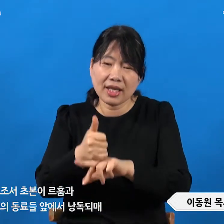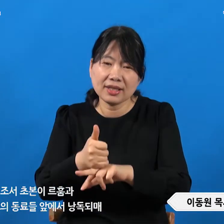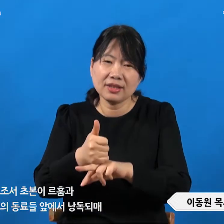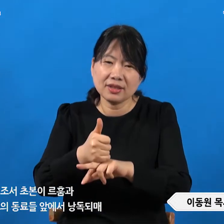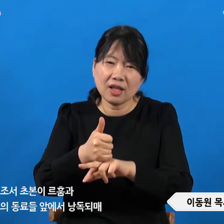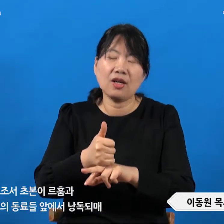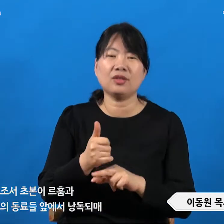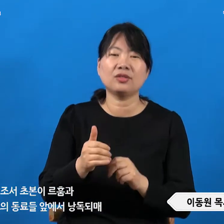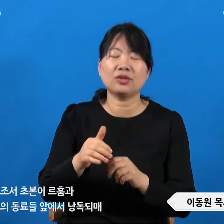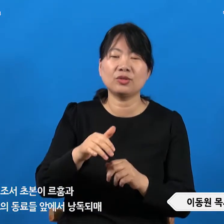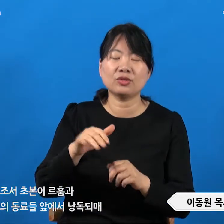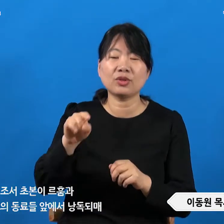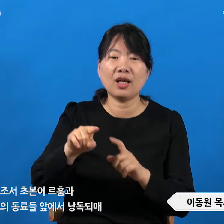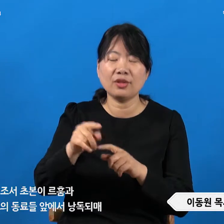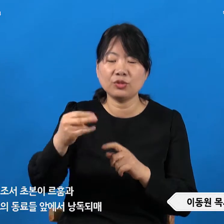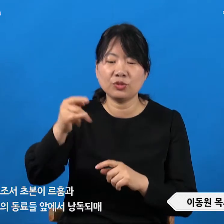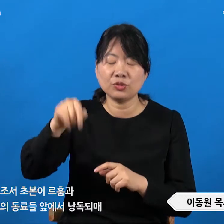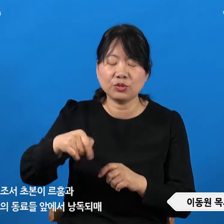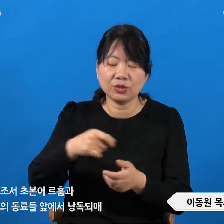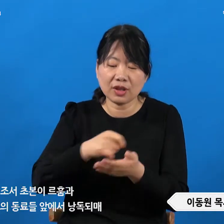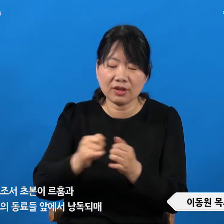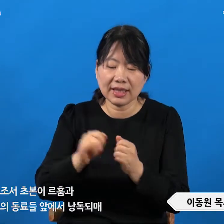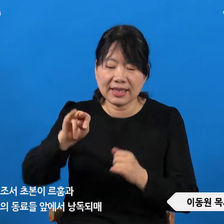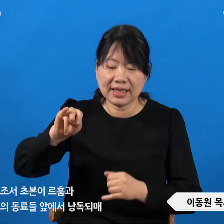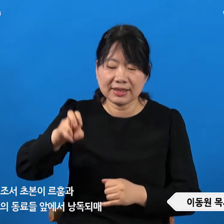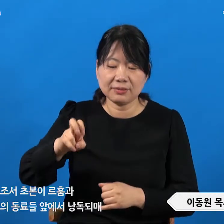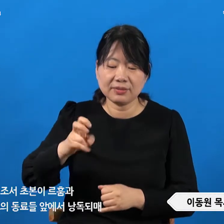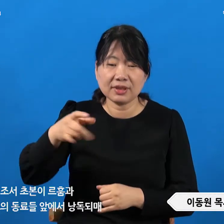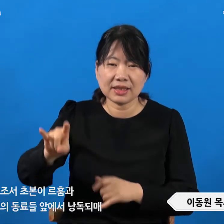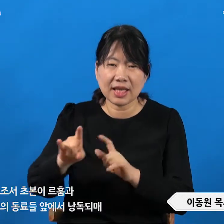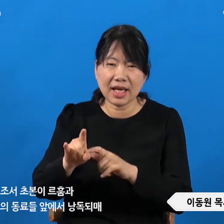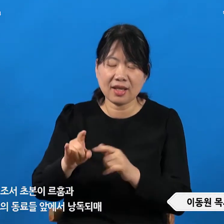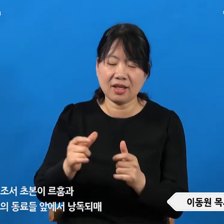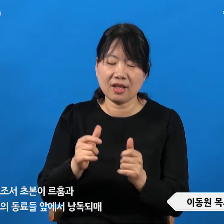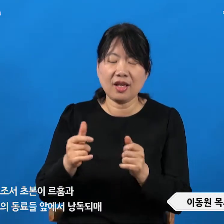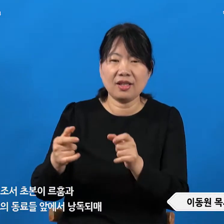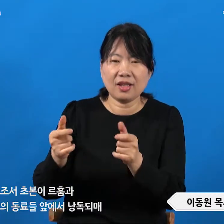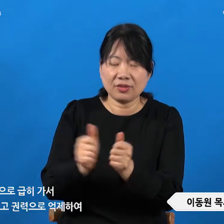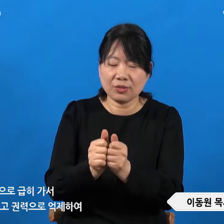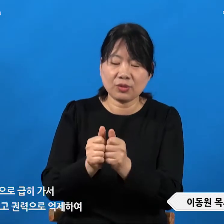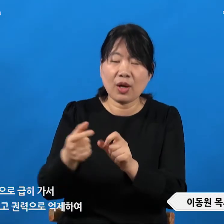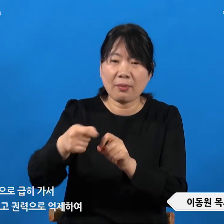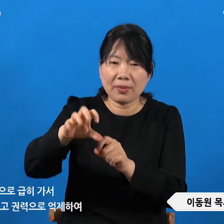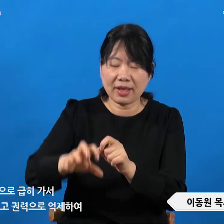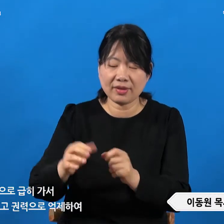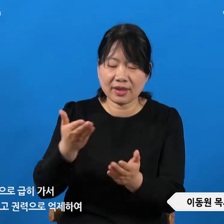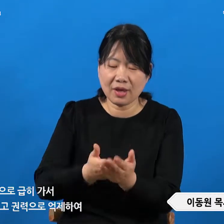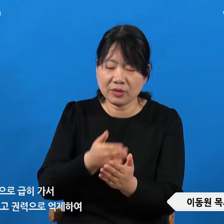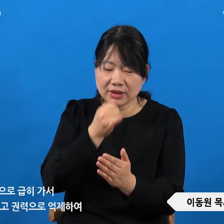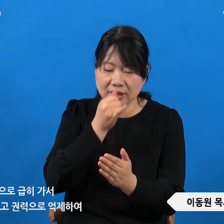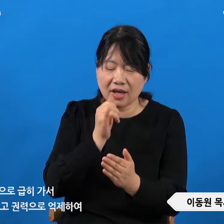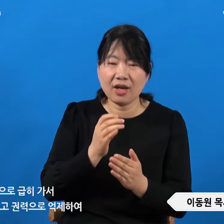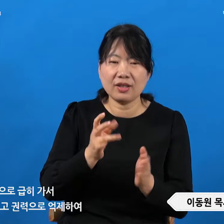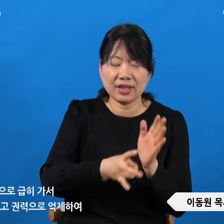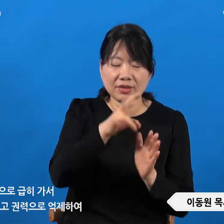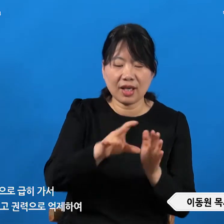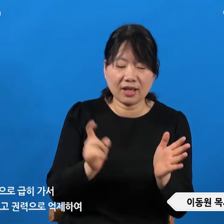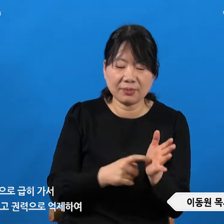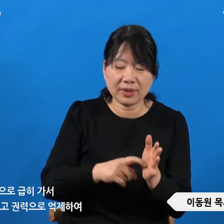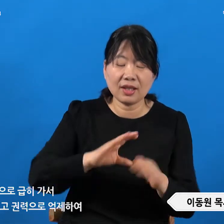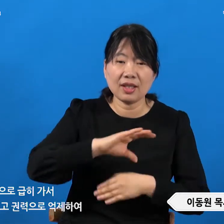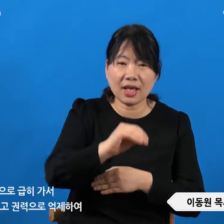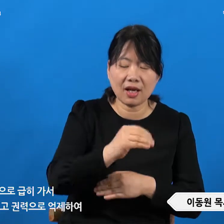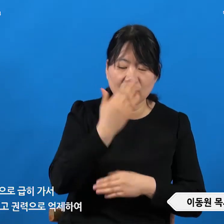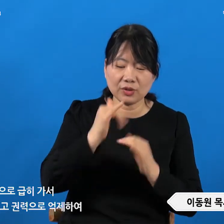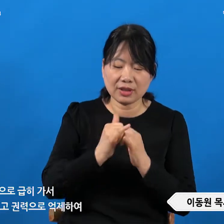초본이 르흠과 서기관 심세와 그의 동료 앞에서 낭독되매 그들이 예루살렘으로 급히 가서